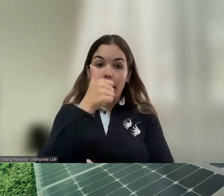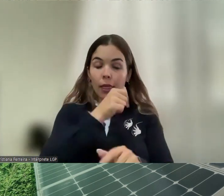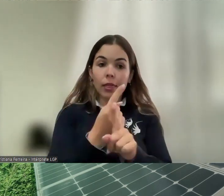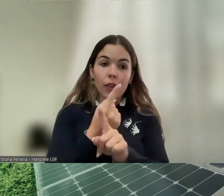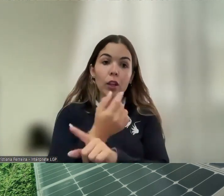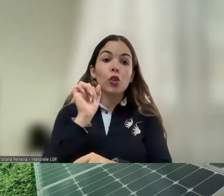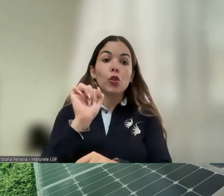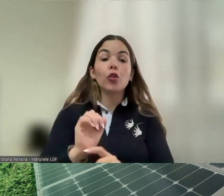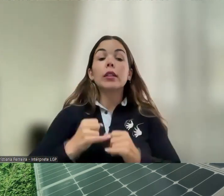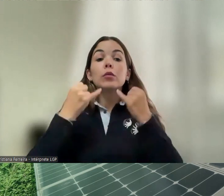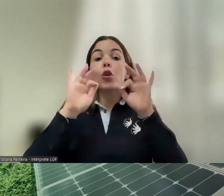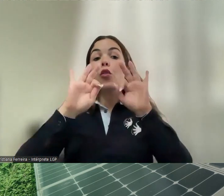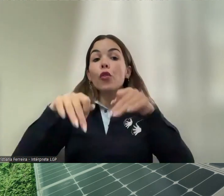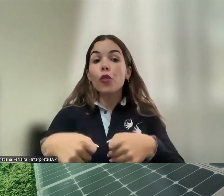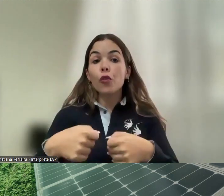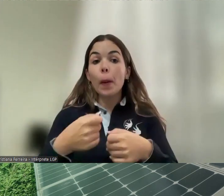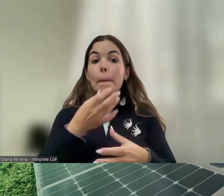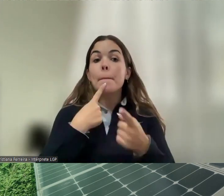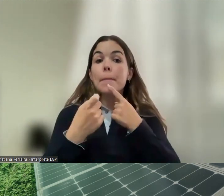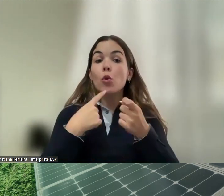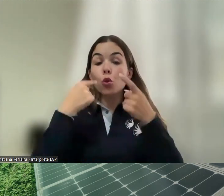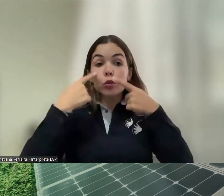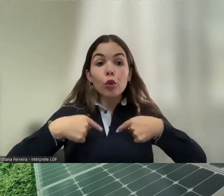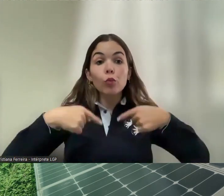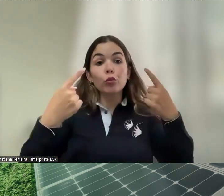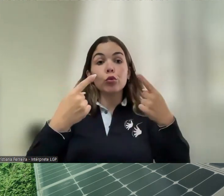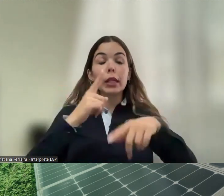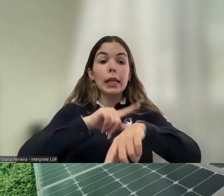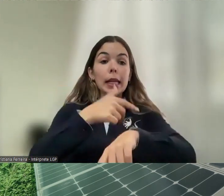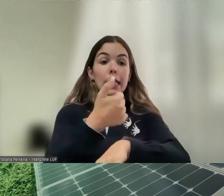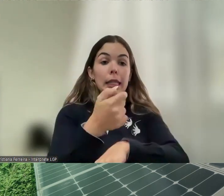por fim abriremos perguntas para o público durante os 15 minutos.